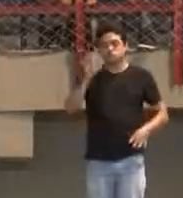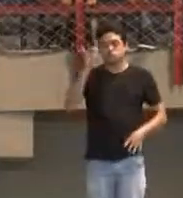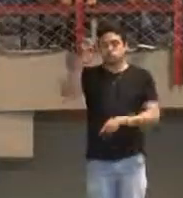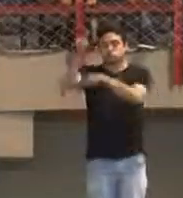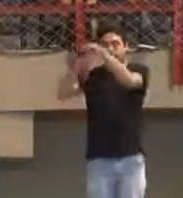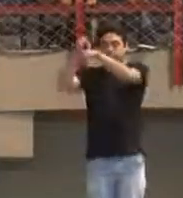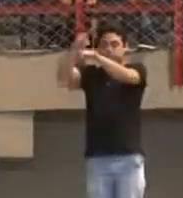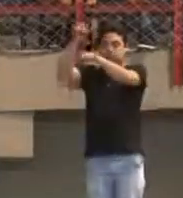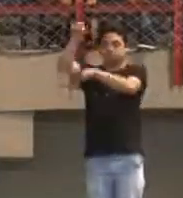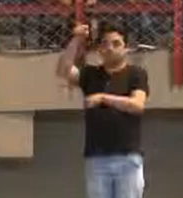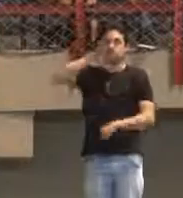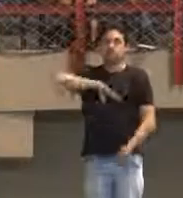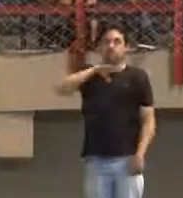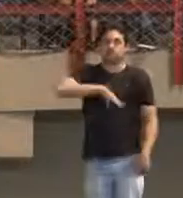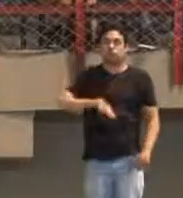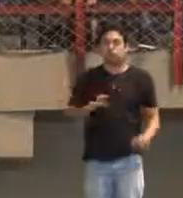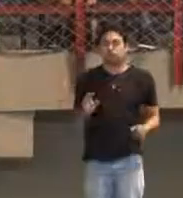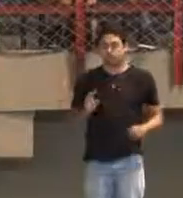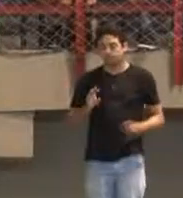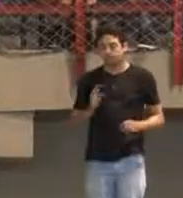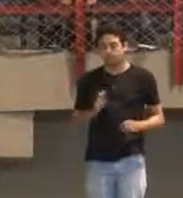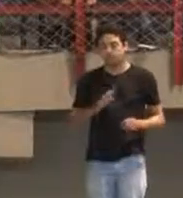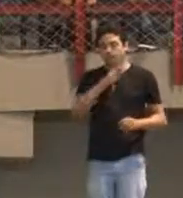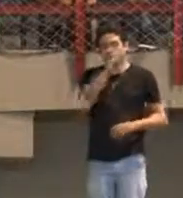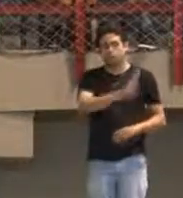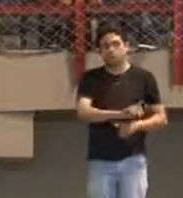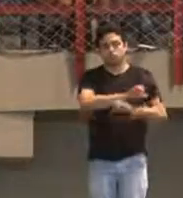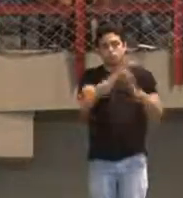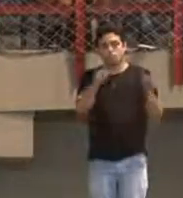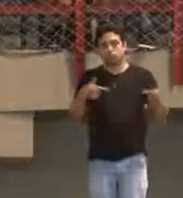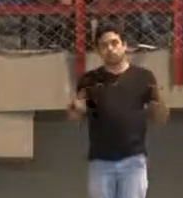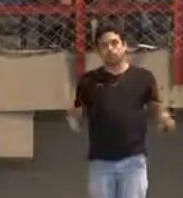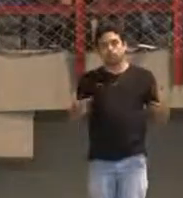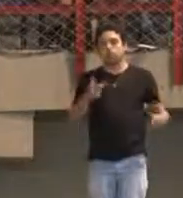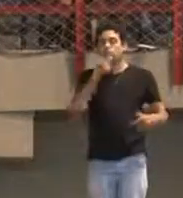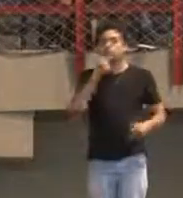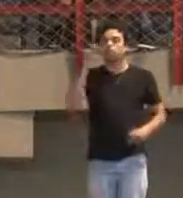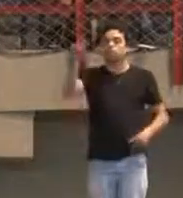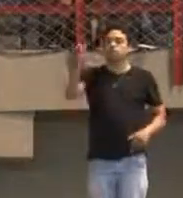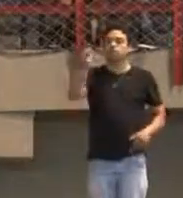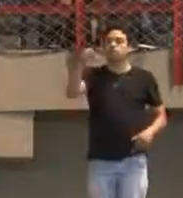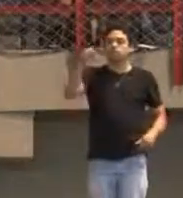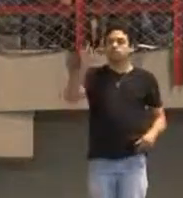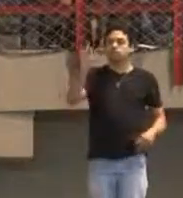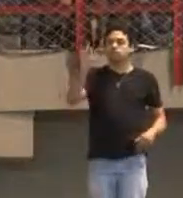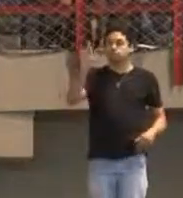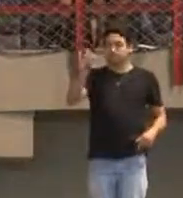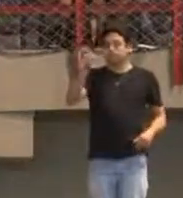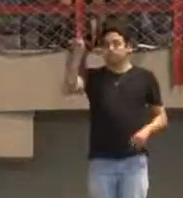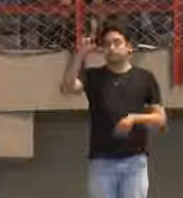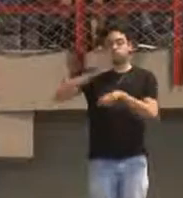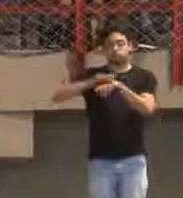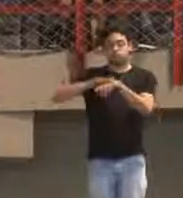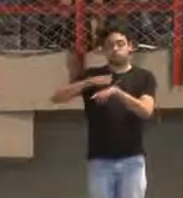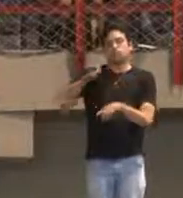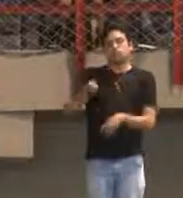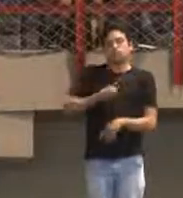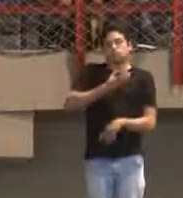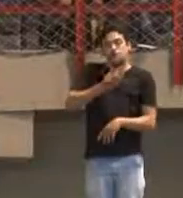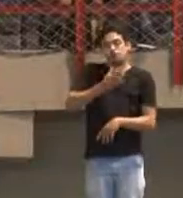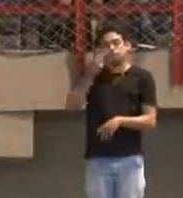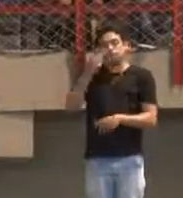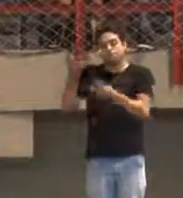em Portugal. Nome do poeta, Antero de Quental. Ele fazia poemas analisando